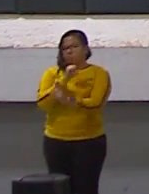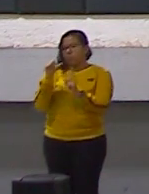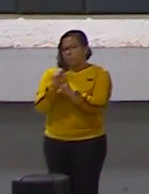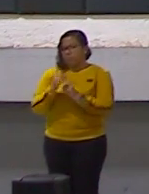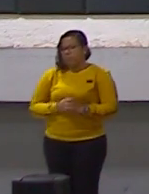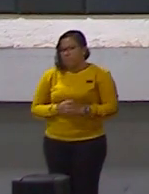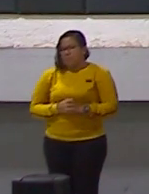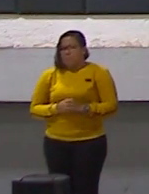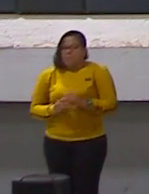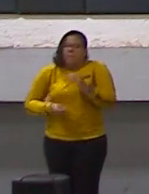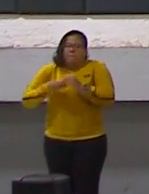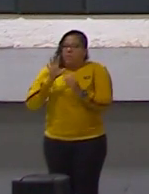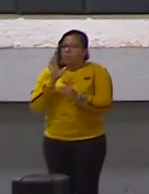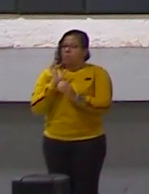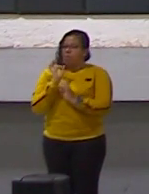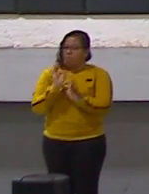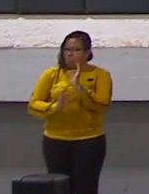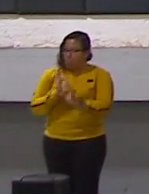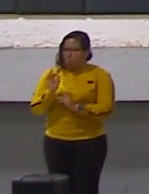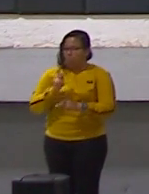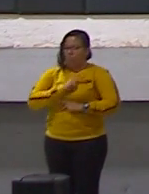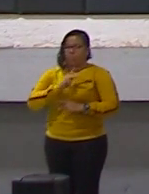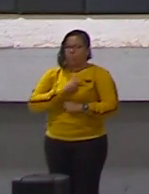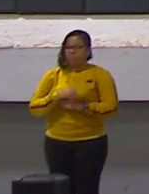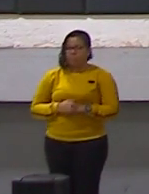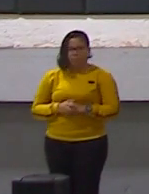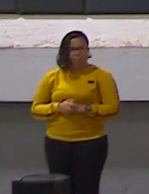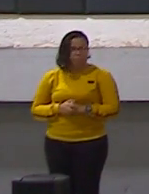de la el cuidado de sí bien